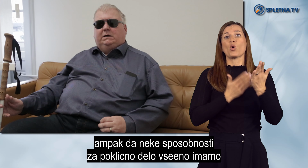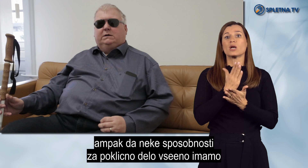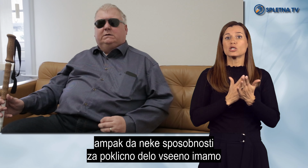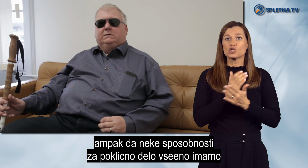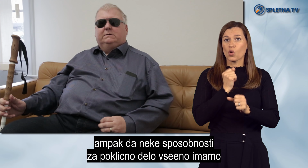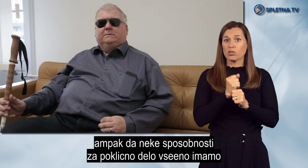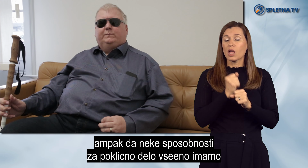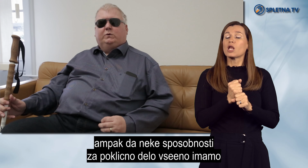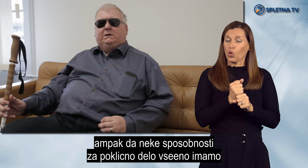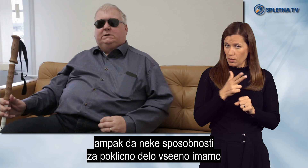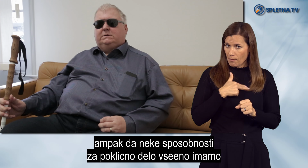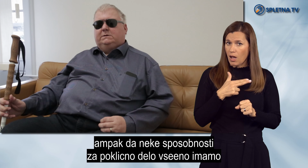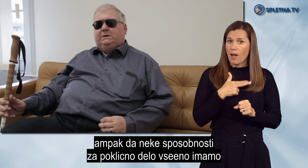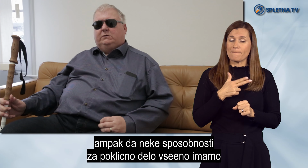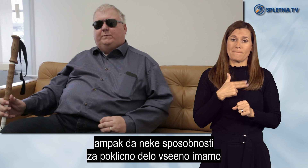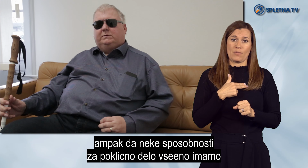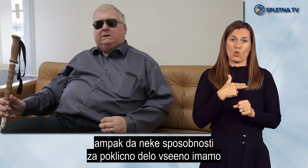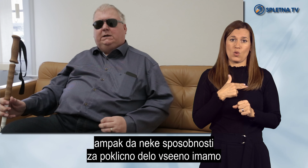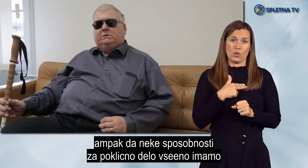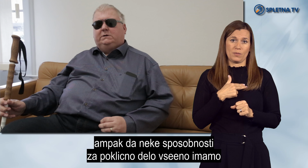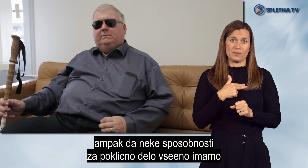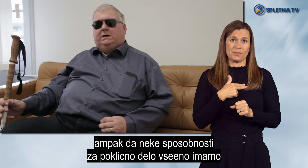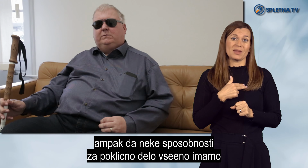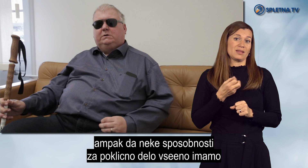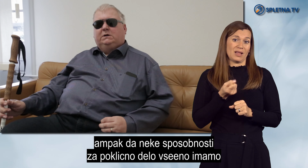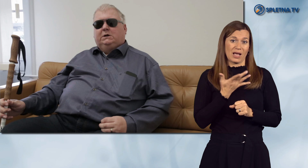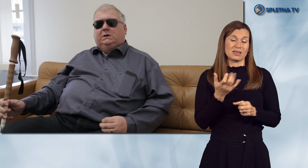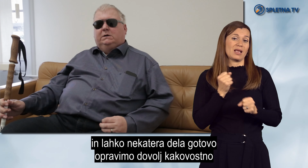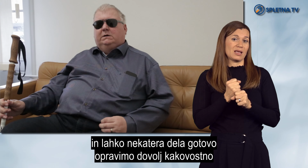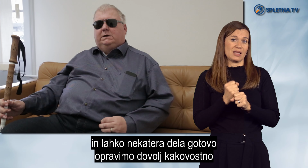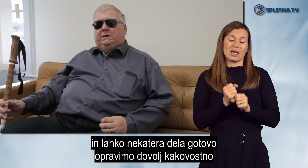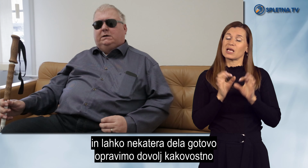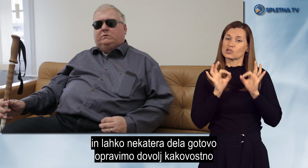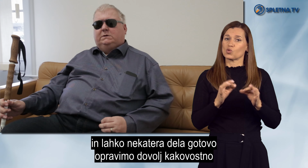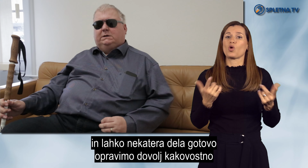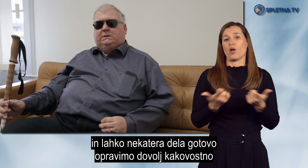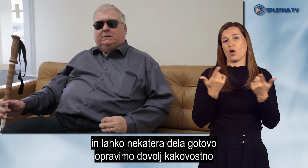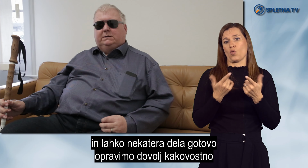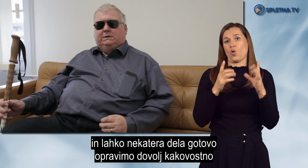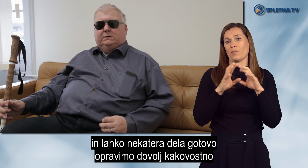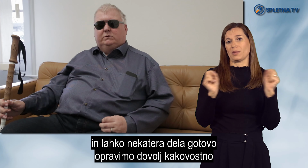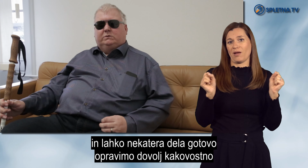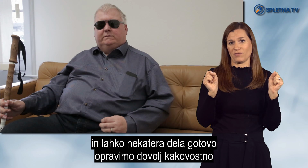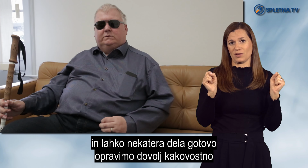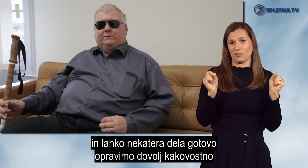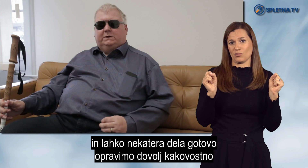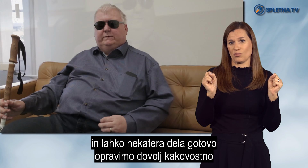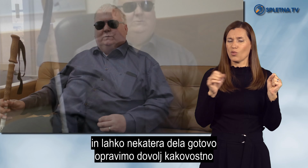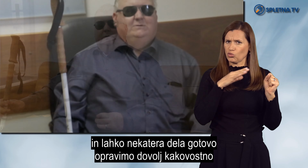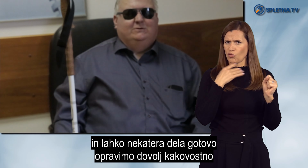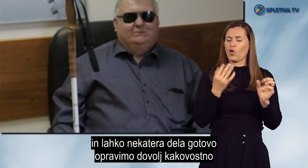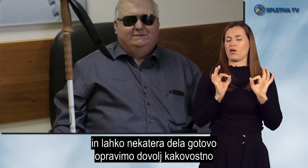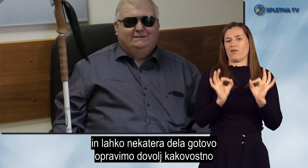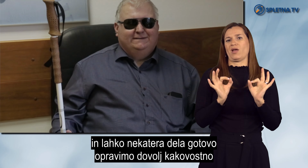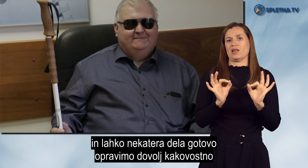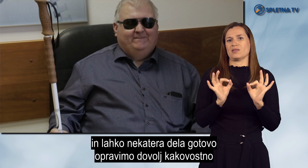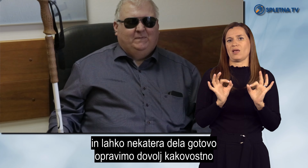za poklicno delo pa vseeno imamo in lahko nekatera dela gotovo